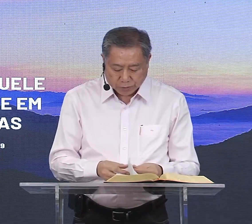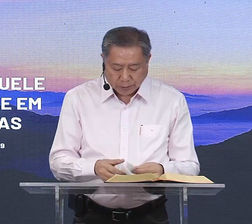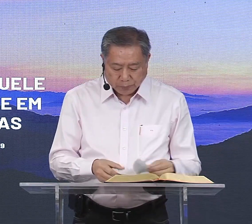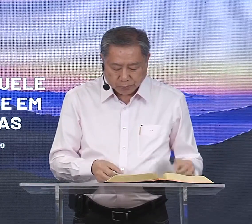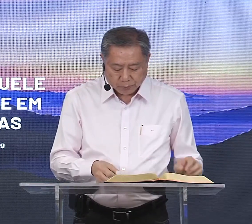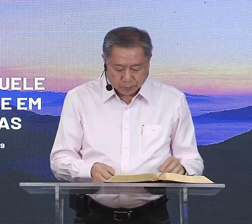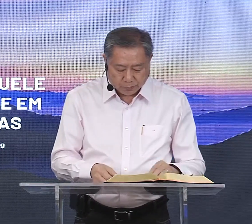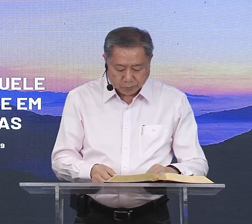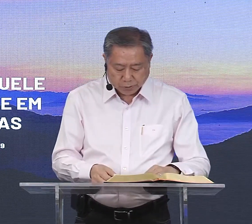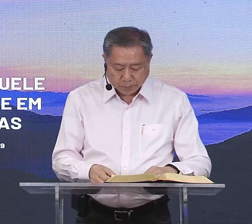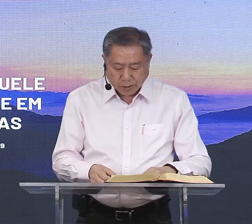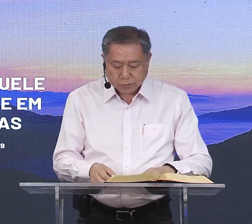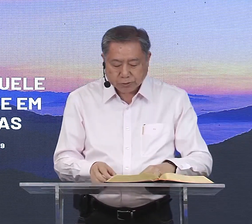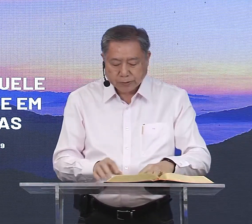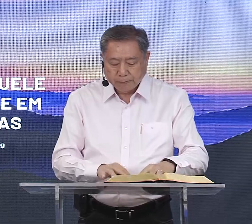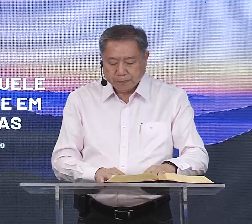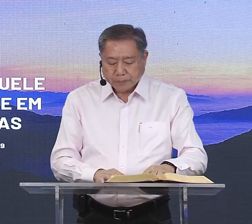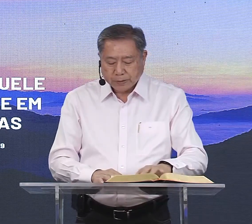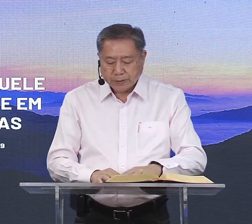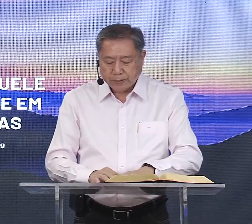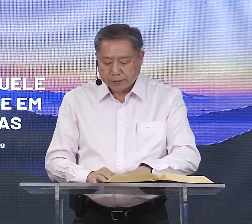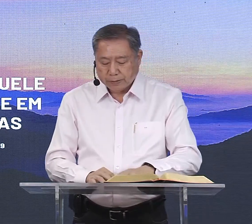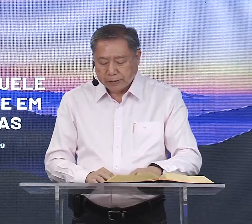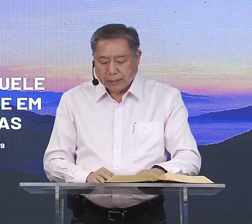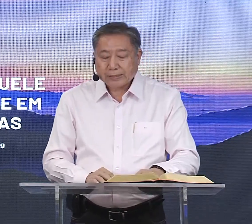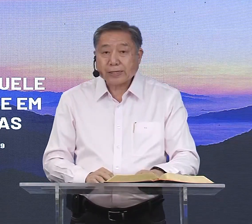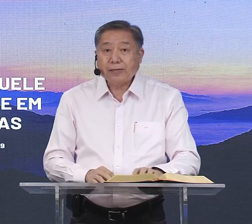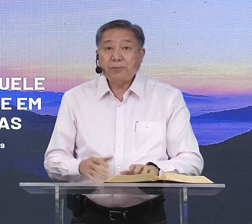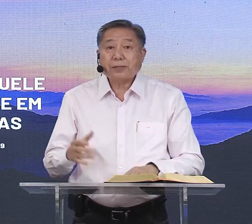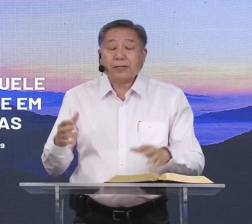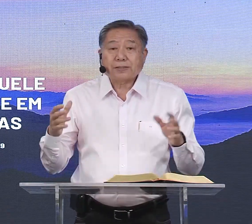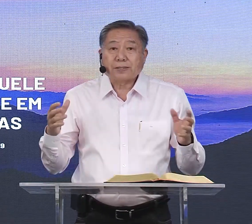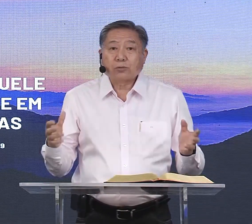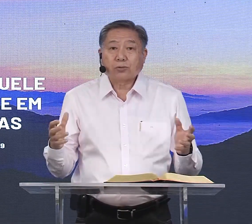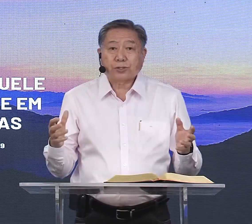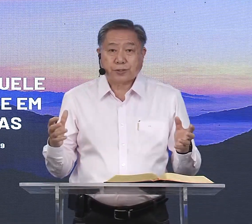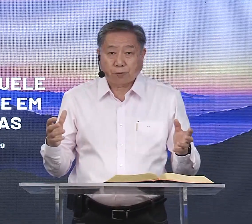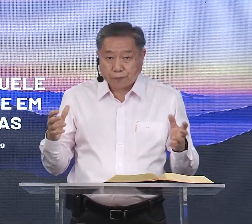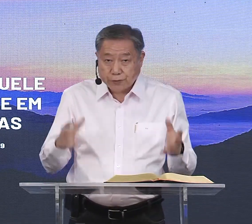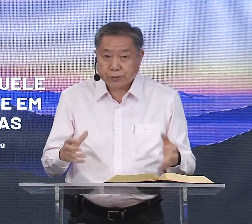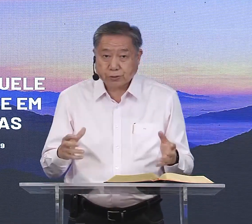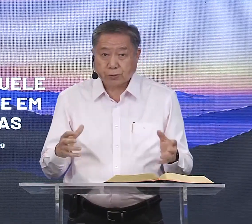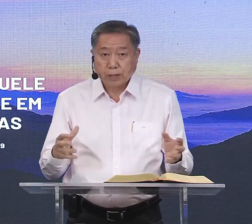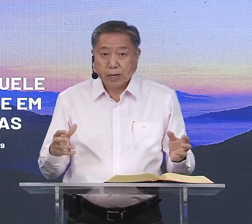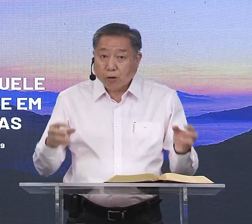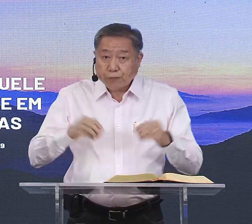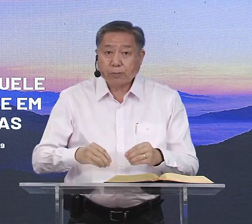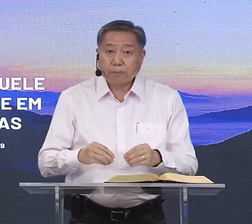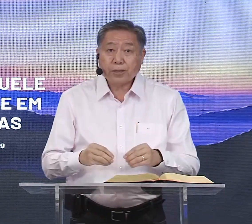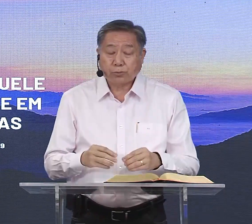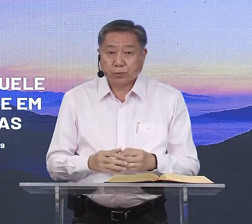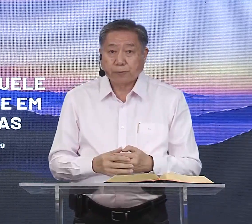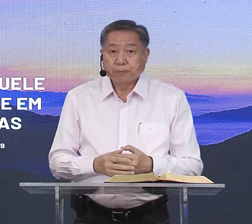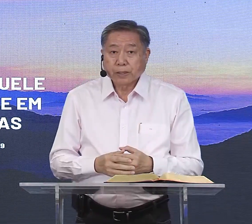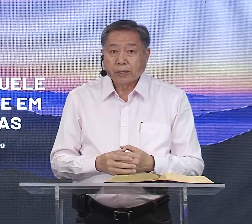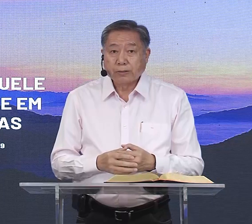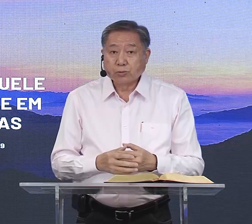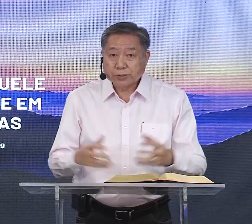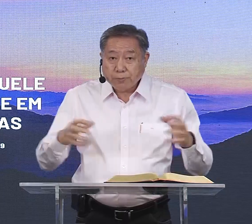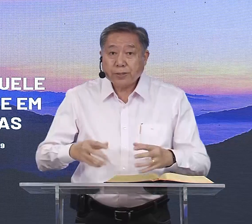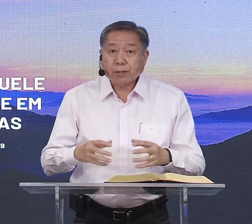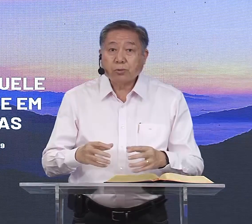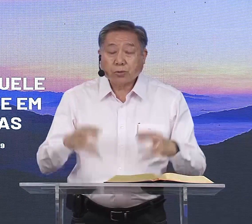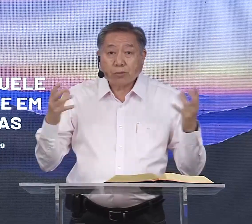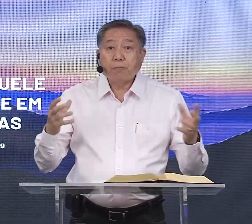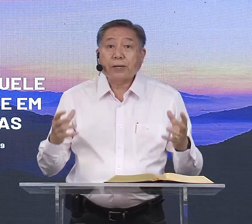para mostrar para os irmãos que essa limitação do céu físico ao firmamento